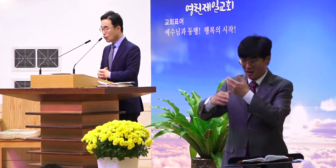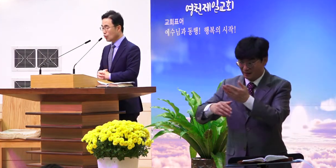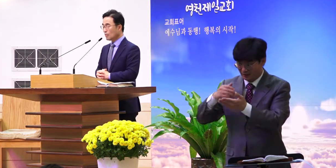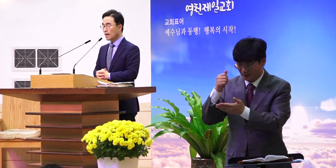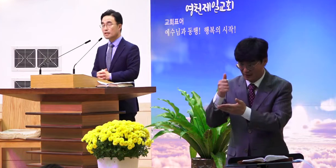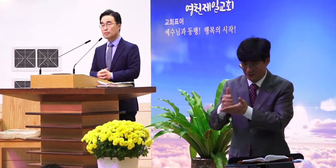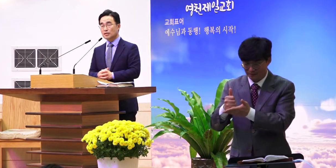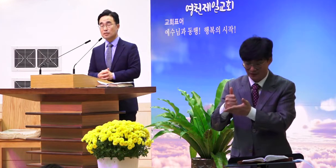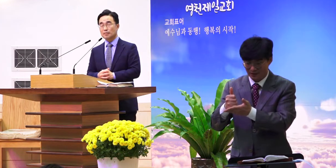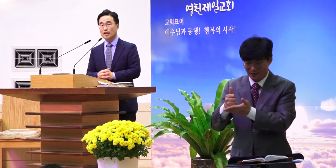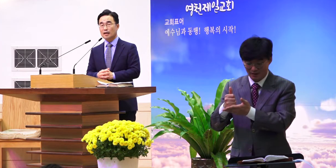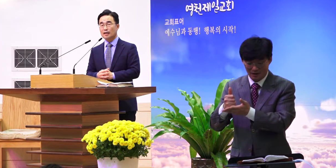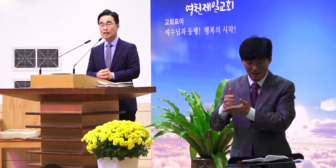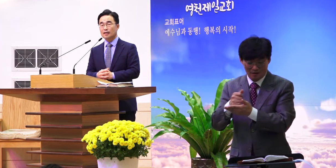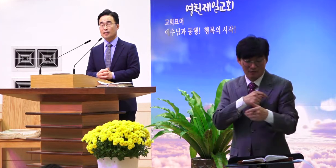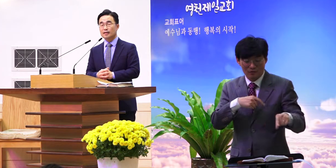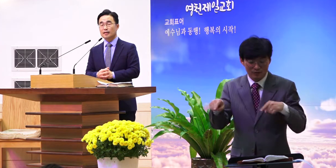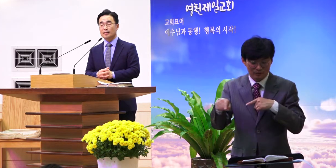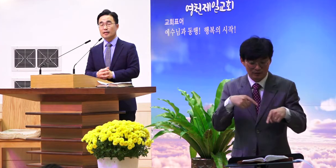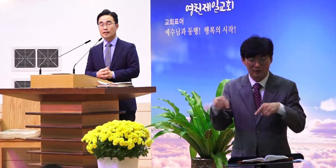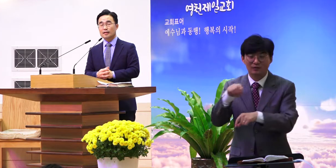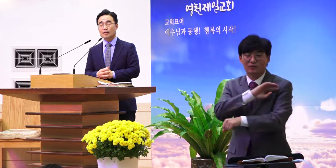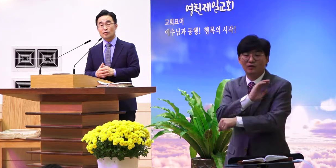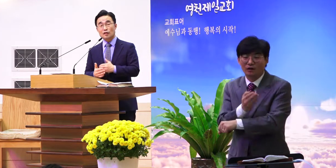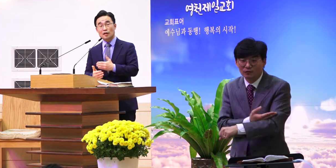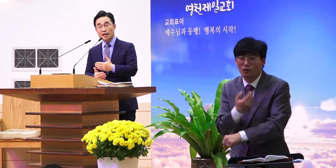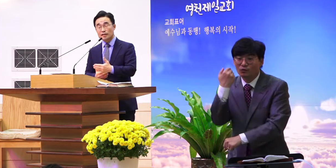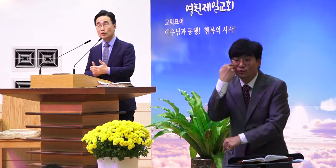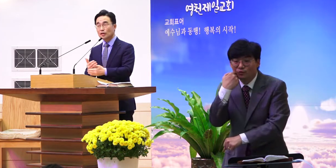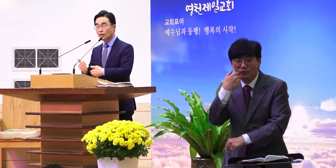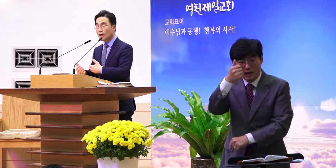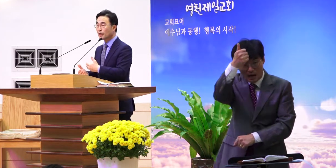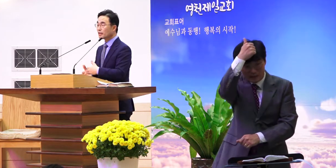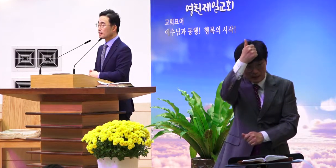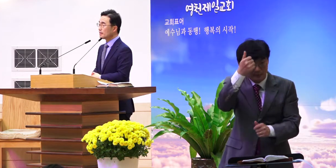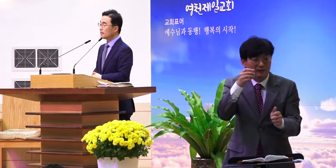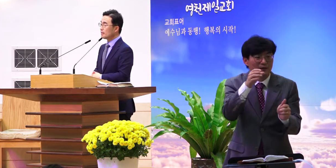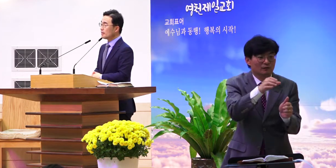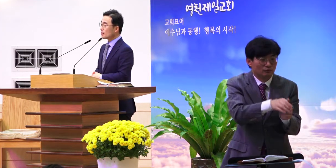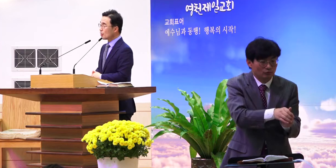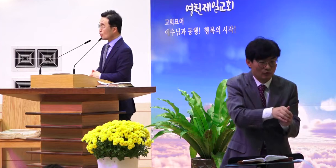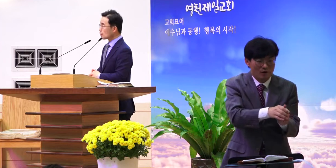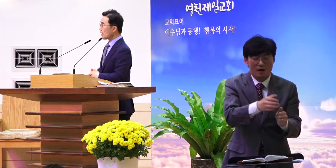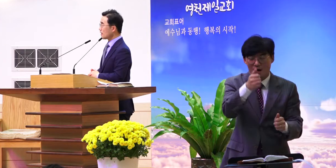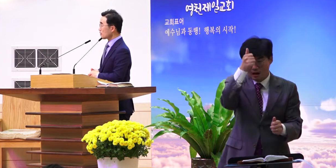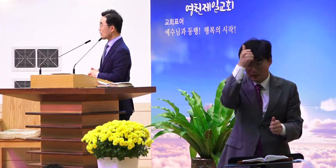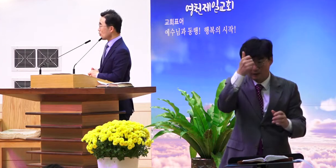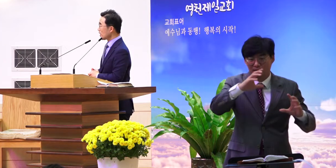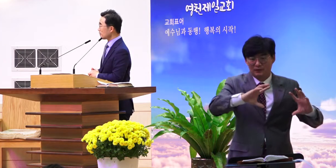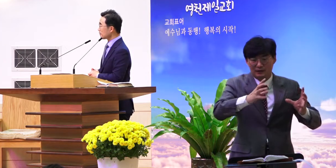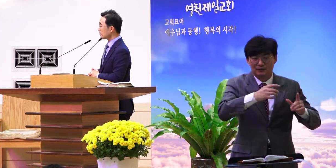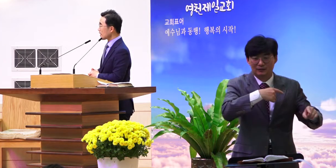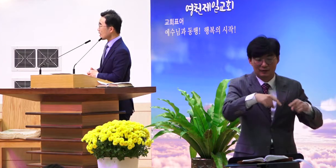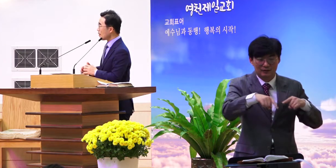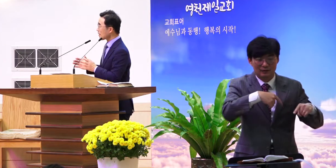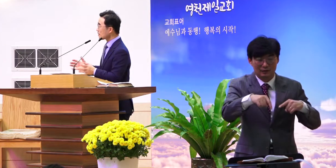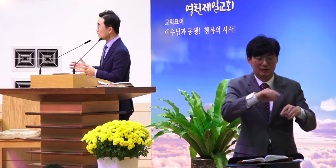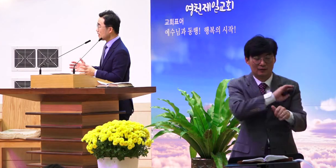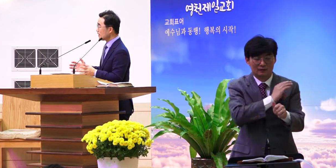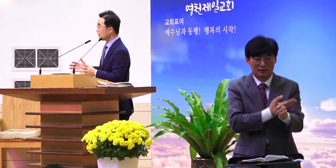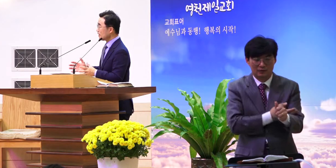다스려라 라고 말씀하셨습니다. 그리고 성경을 계속 읽어가면 여러분 여호수아서에 보면